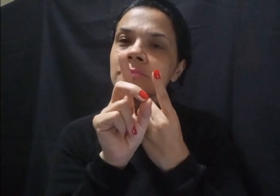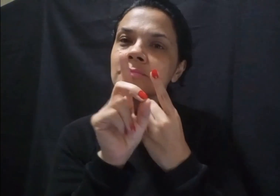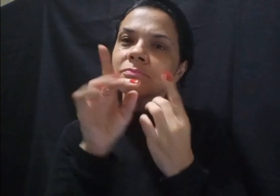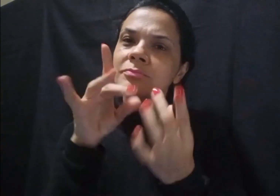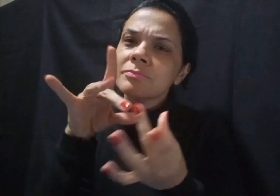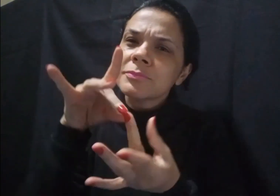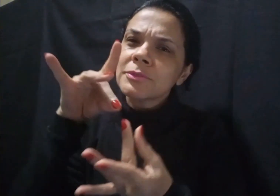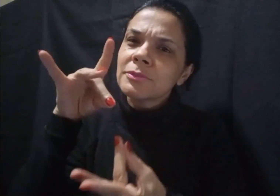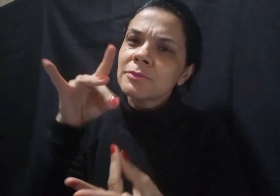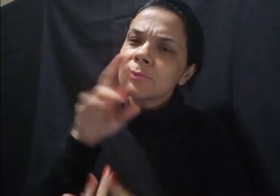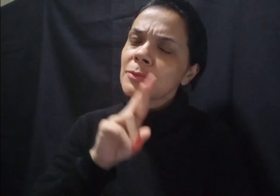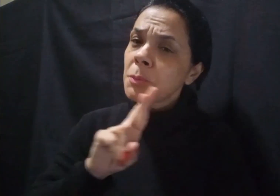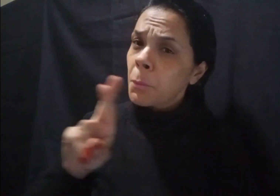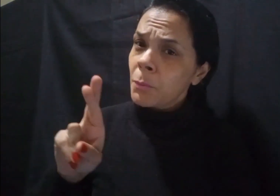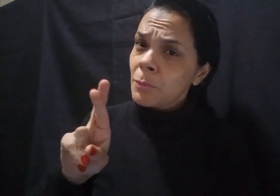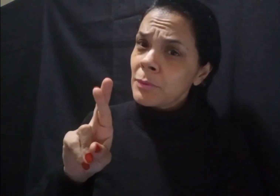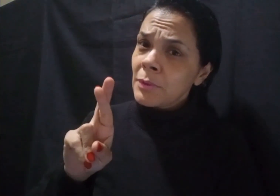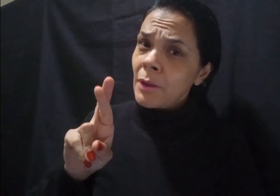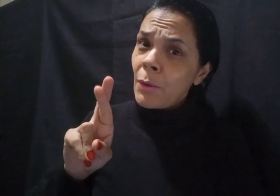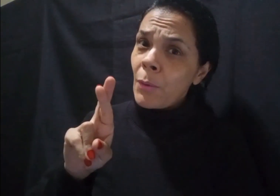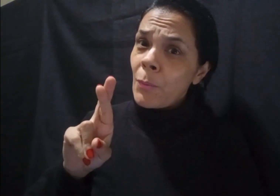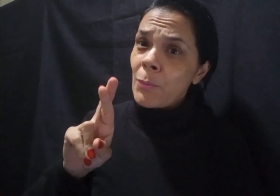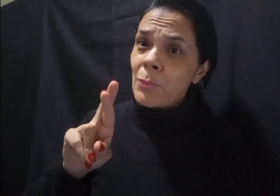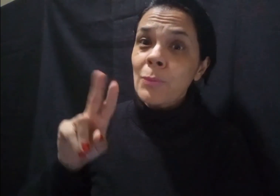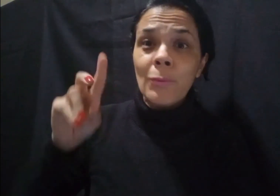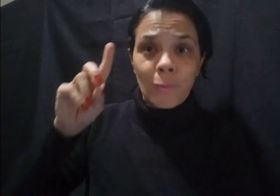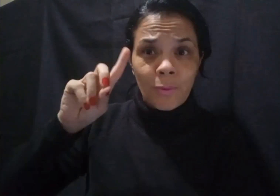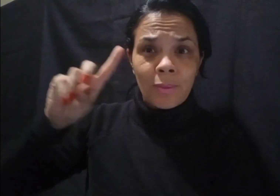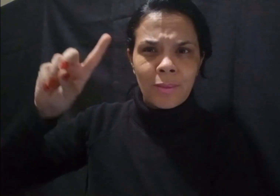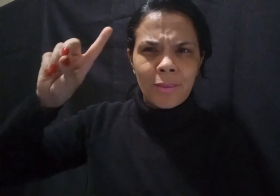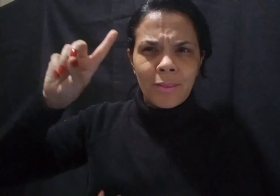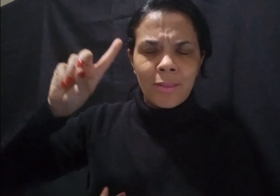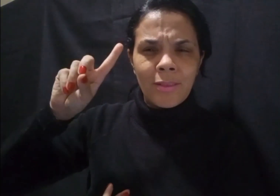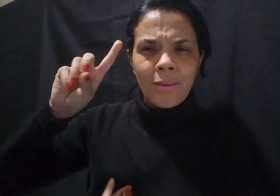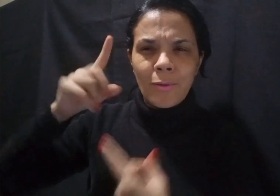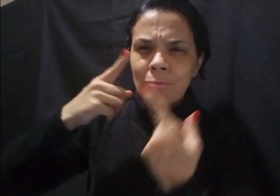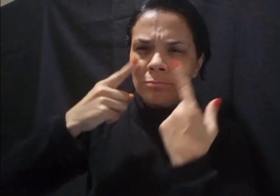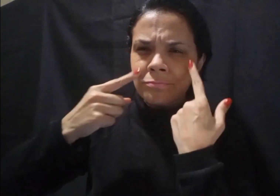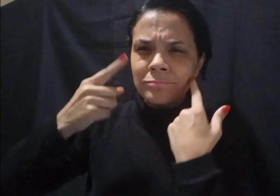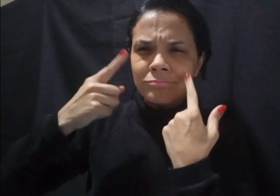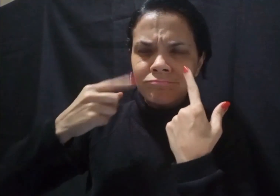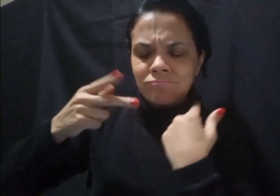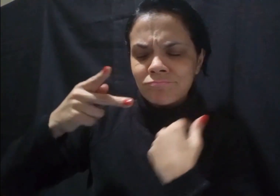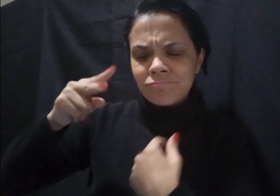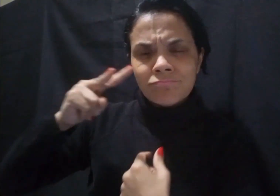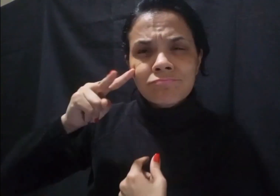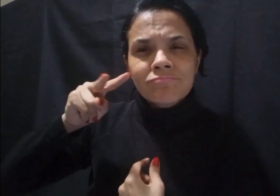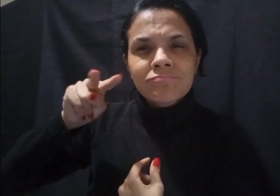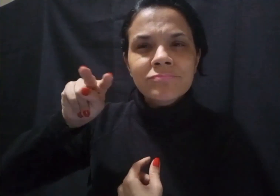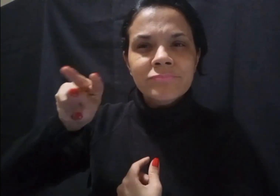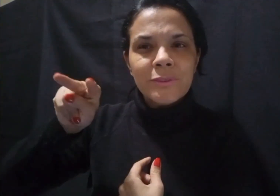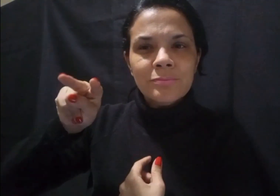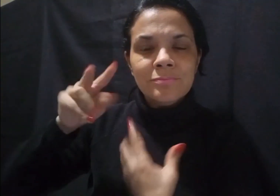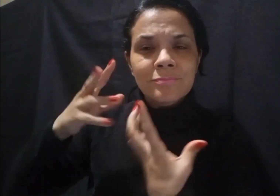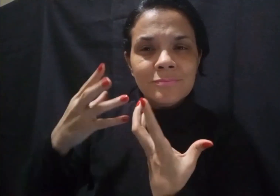se compadeceu com as tuas lágrimas e te escutou as petições. Em resposta, recomenda-te